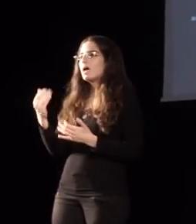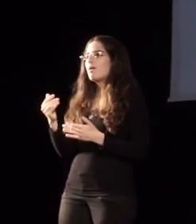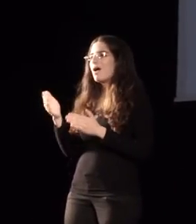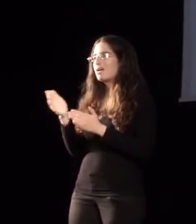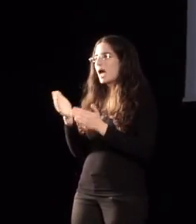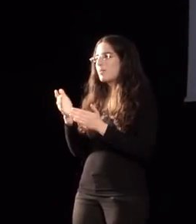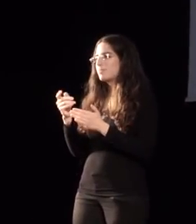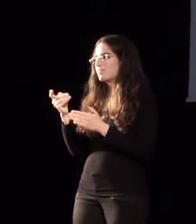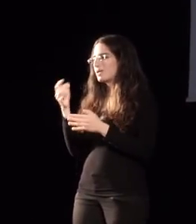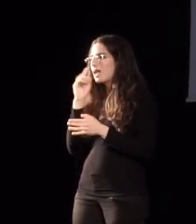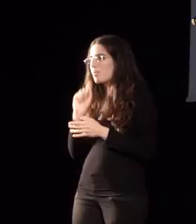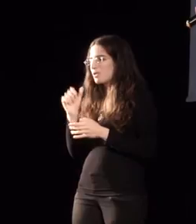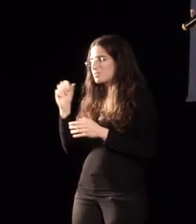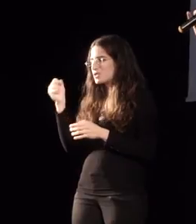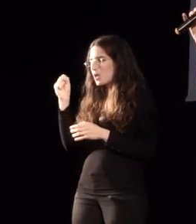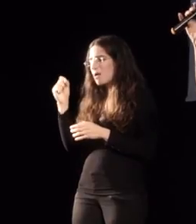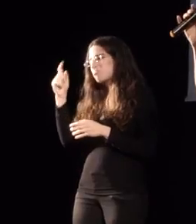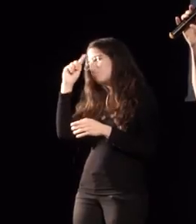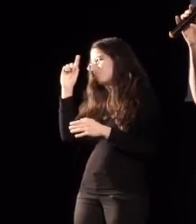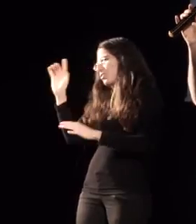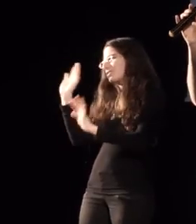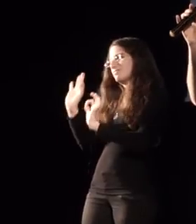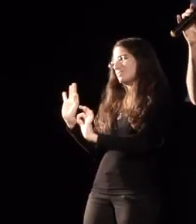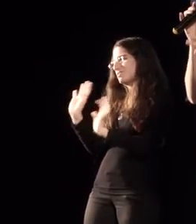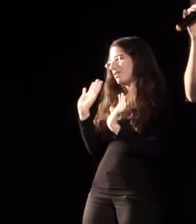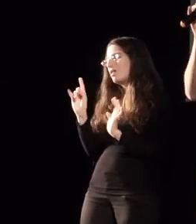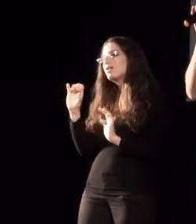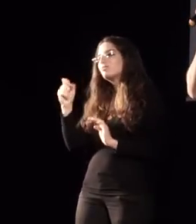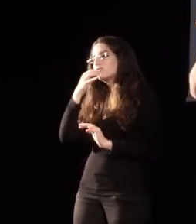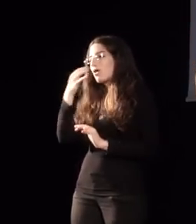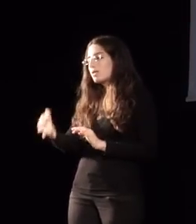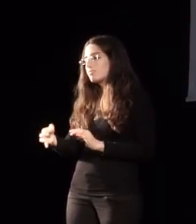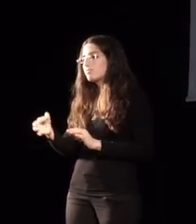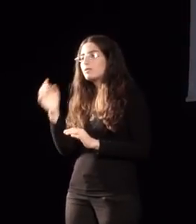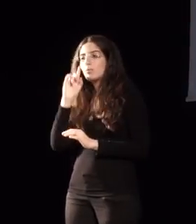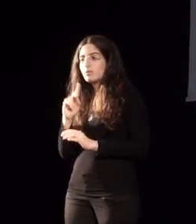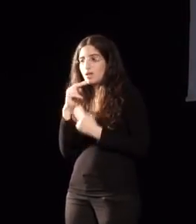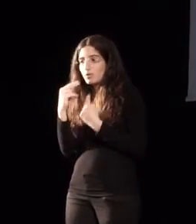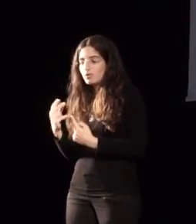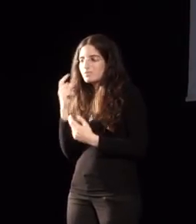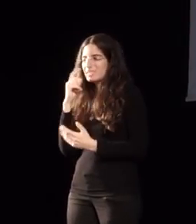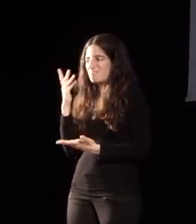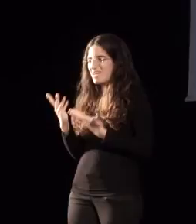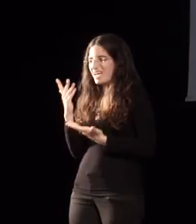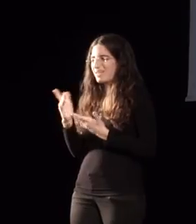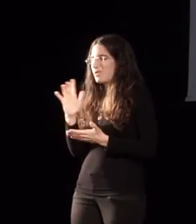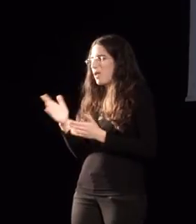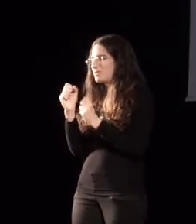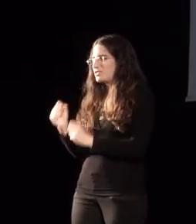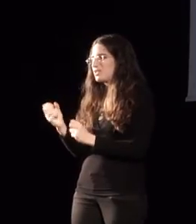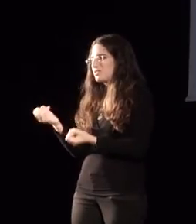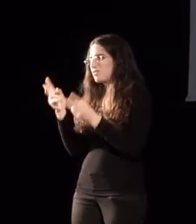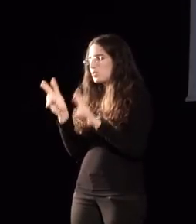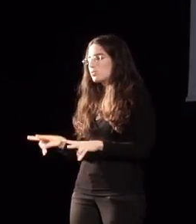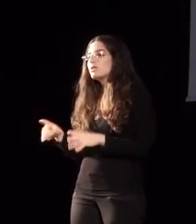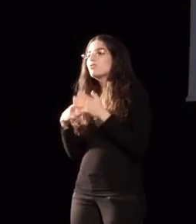בסויה, זה לא נורא שאתם לא יודעים. אבל לפעמים ישאלו אתכם שאלה, שאם אתם לא יודעים לענות עליה, היא מערערת את כל בסיס הטבעונות. למשל, אם